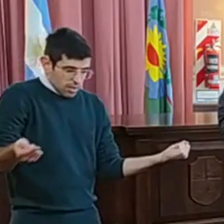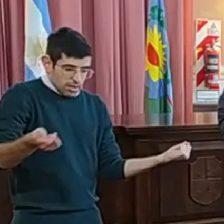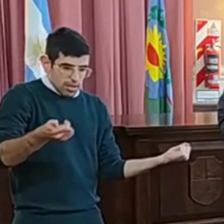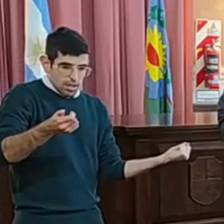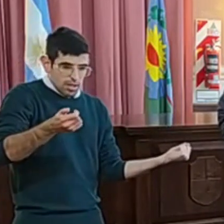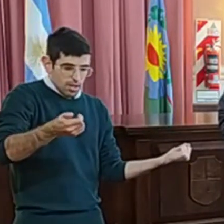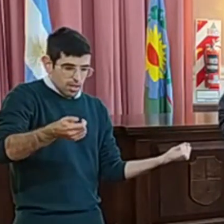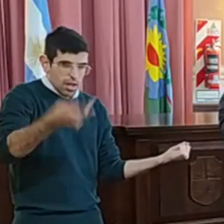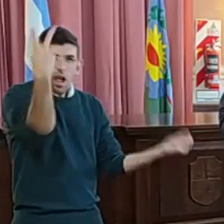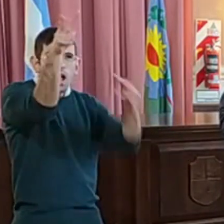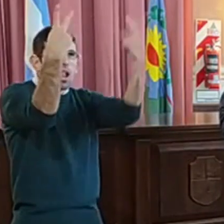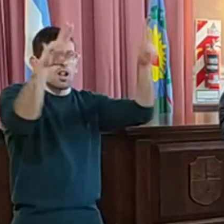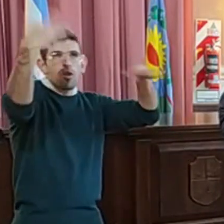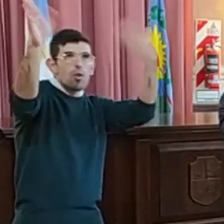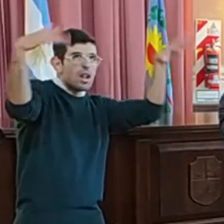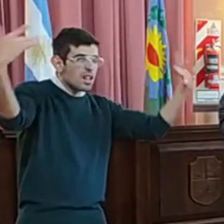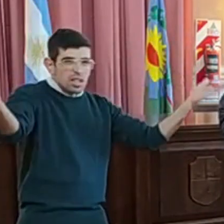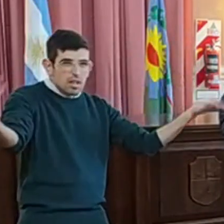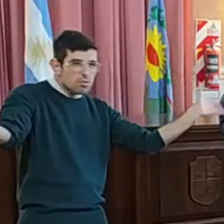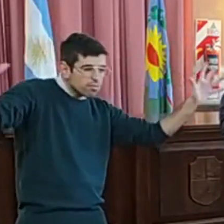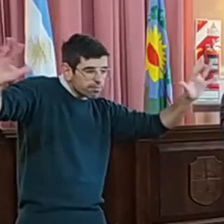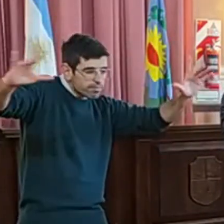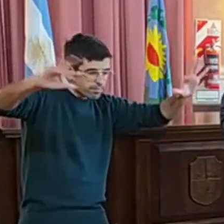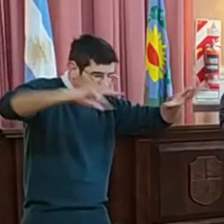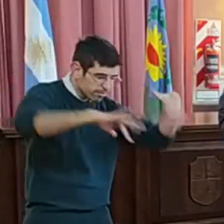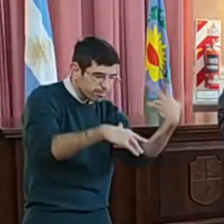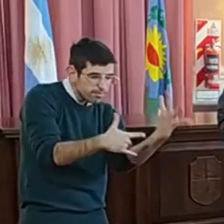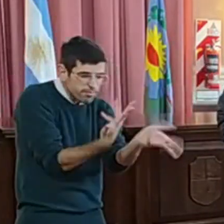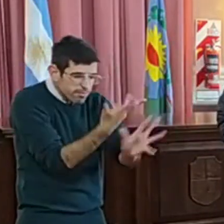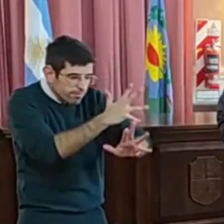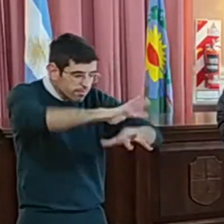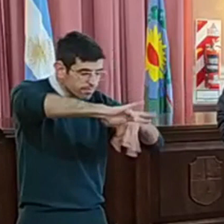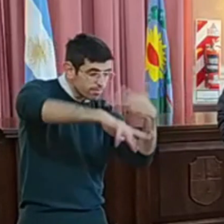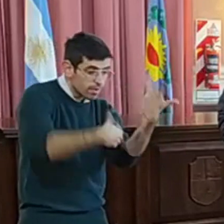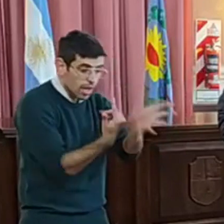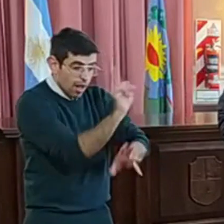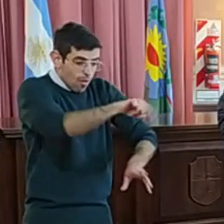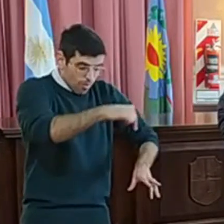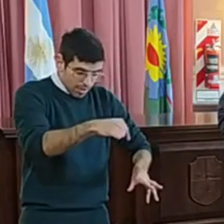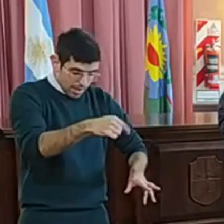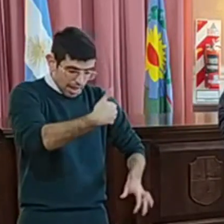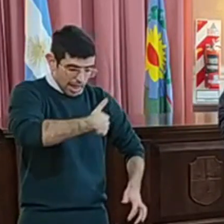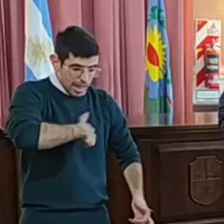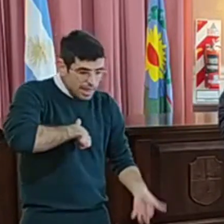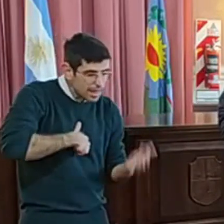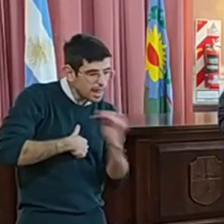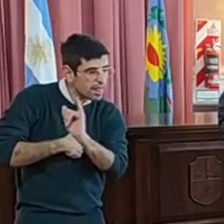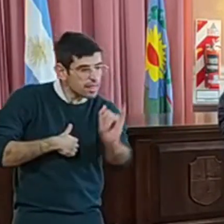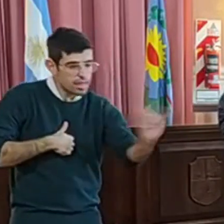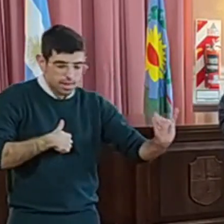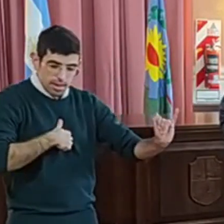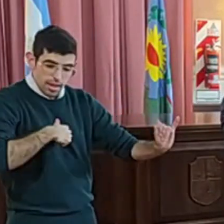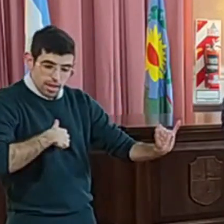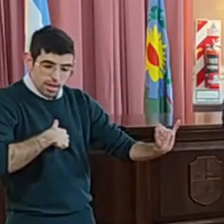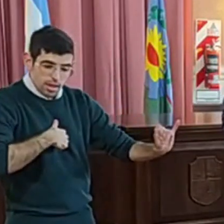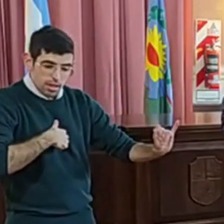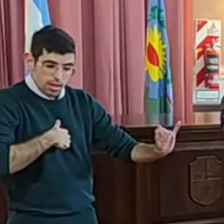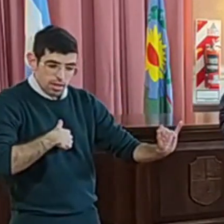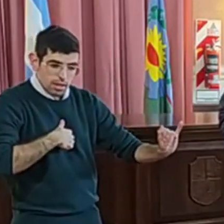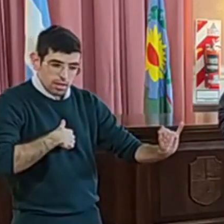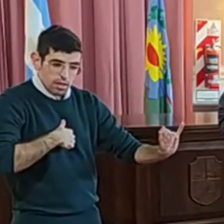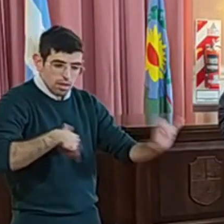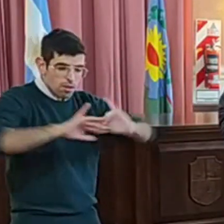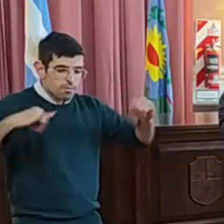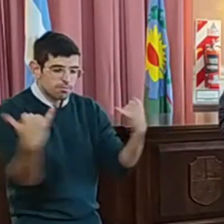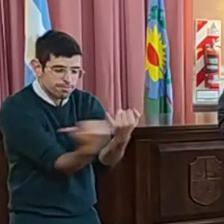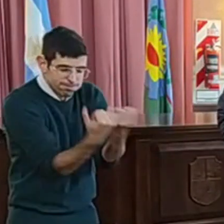nos combinaron su identidad, que combinaron su identidad con la nuestra, y de la sangre criolla que además dio muestras a través